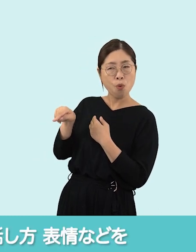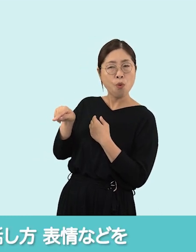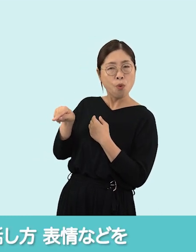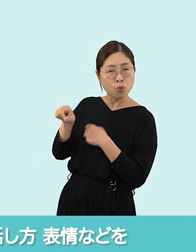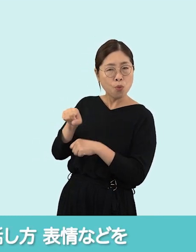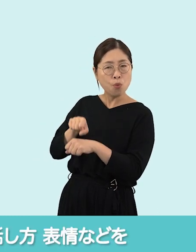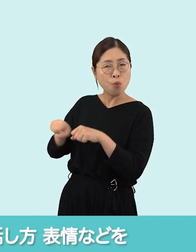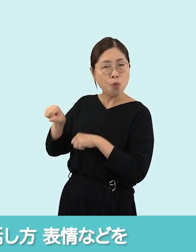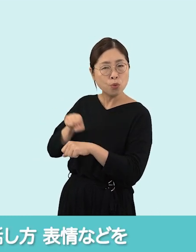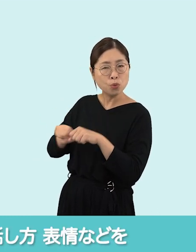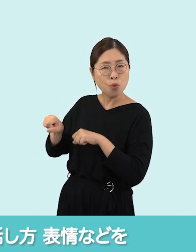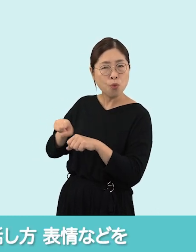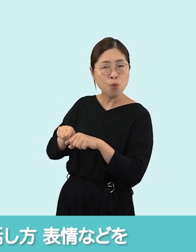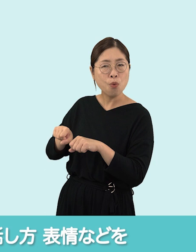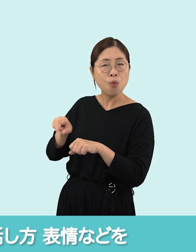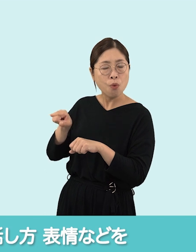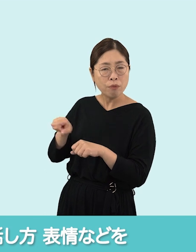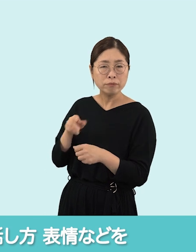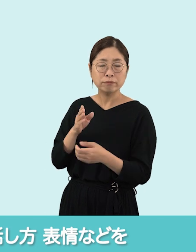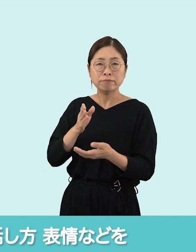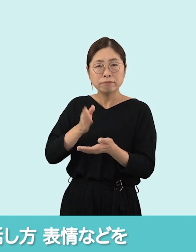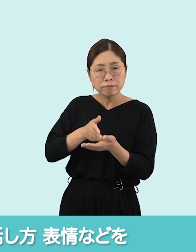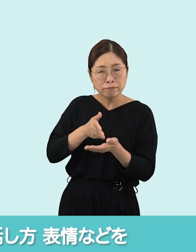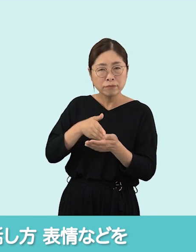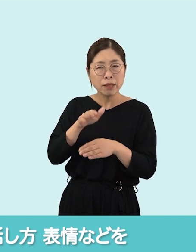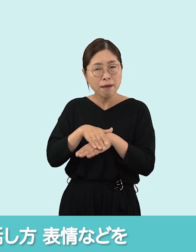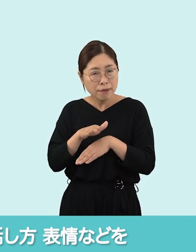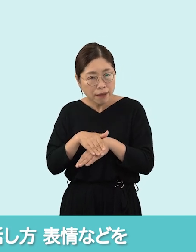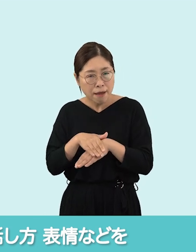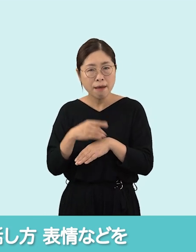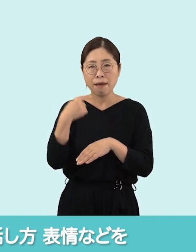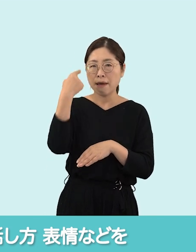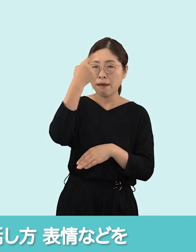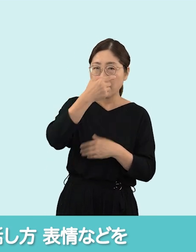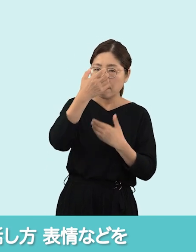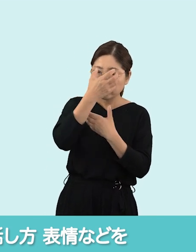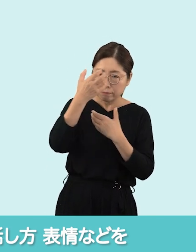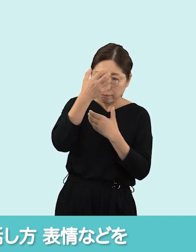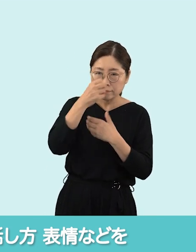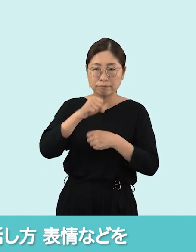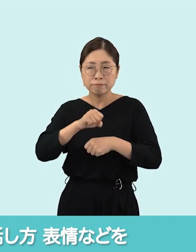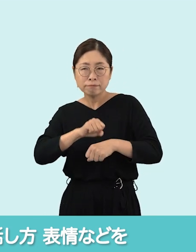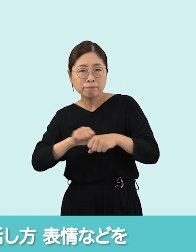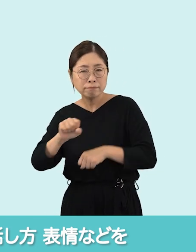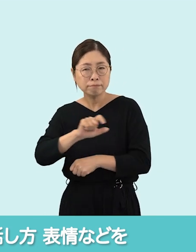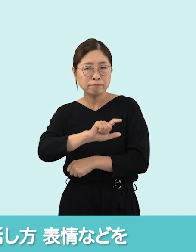あるいは別の人の行動や話し方、表情などを